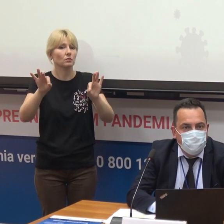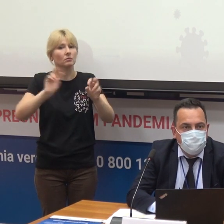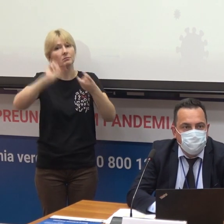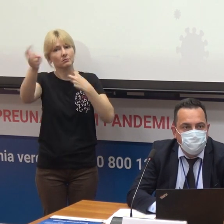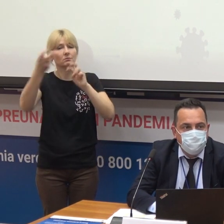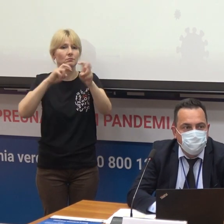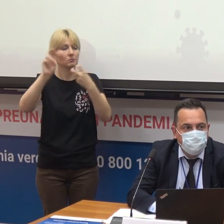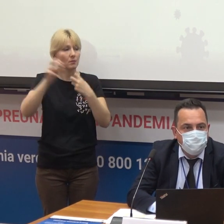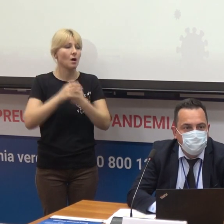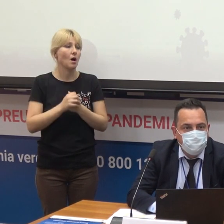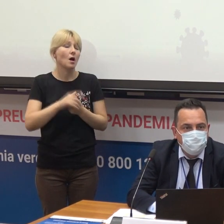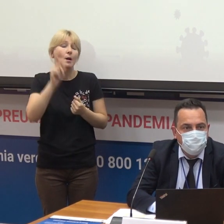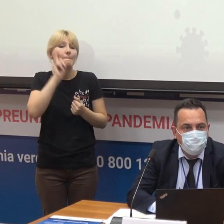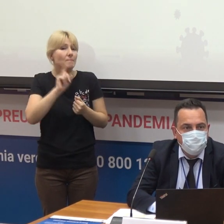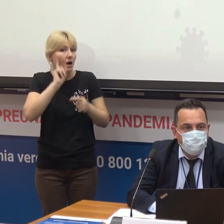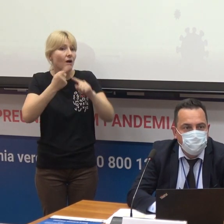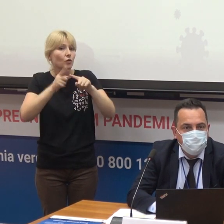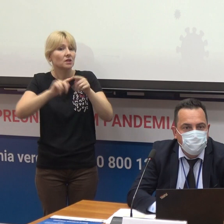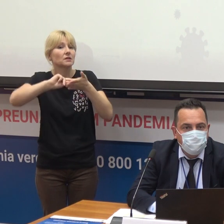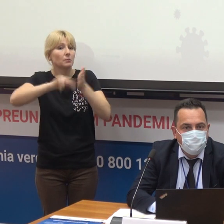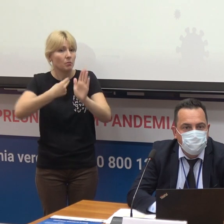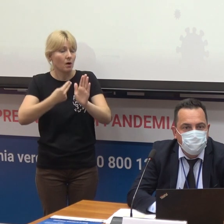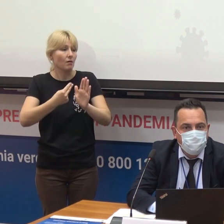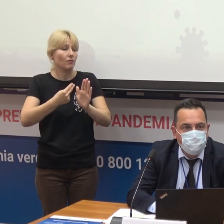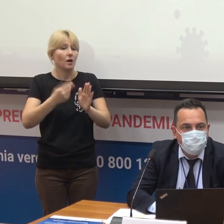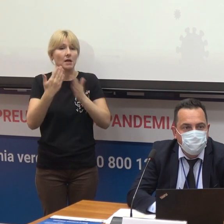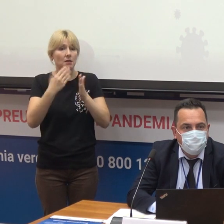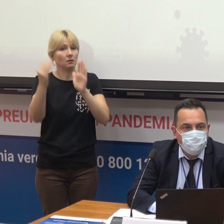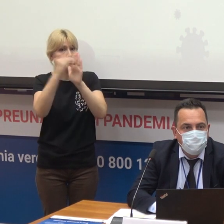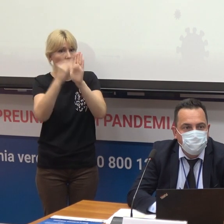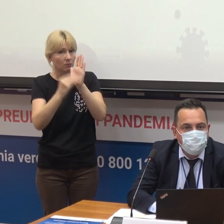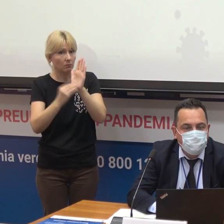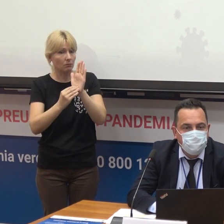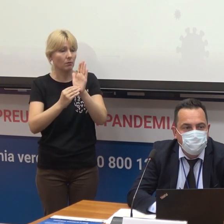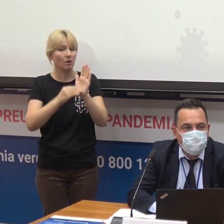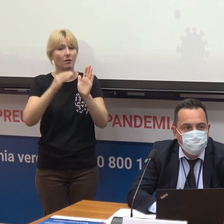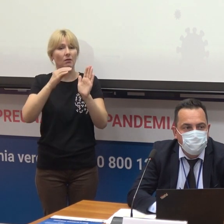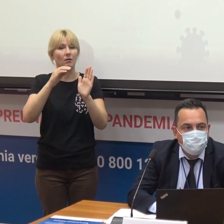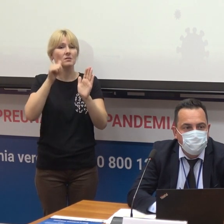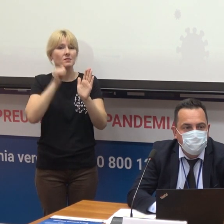la moment certificatul de vaccinare prezentat cu toate elementele de securitate